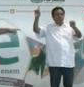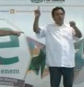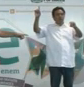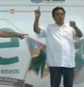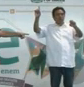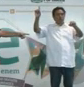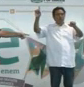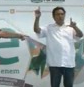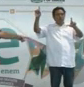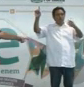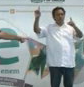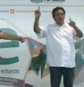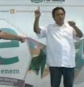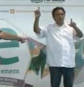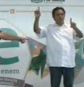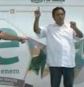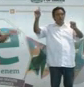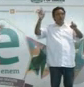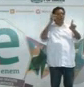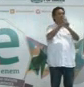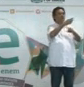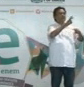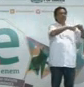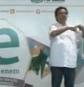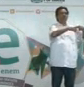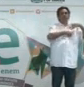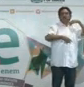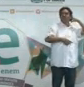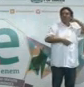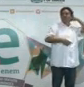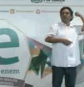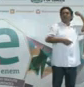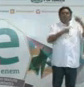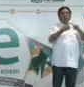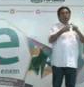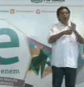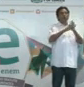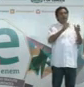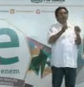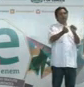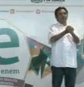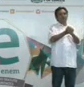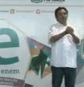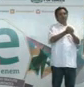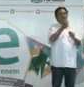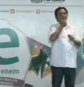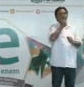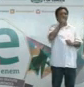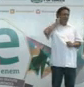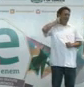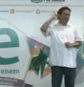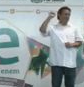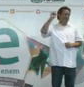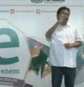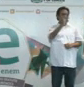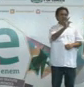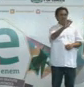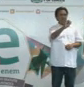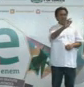aparece enforcado na prisão. Só porque estavam junto com o Tiradentes, querendo um Brasil melhor, um